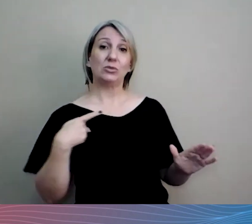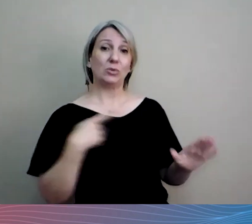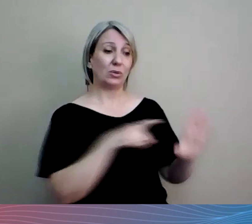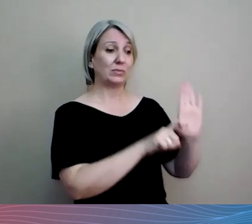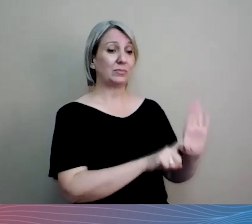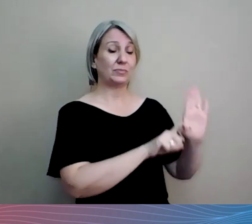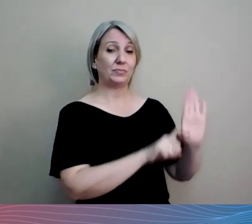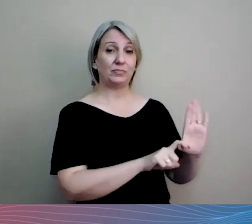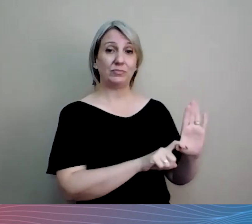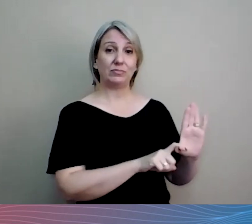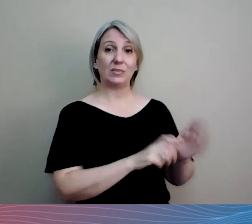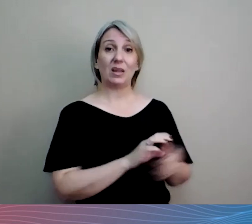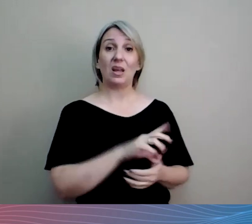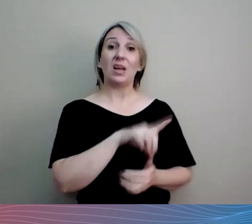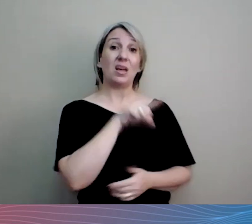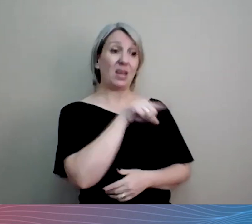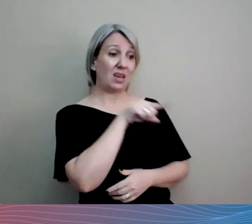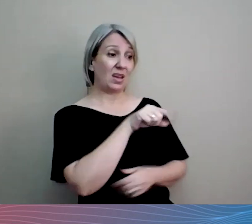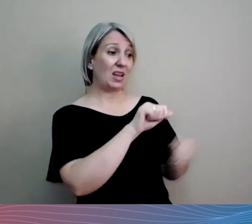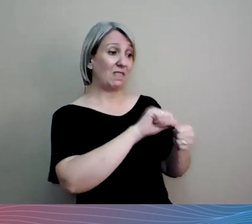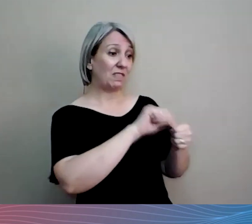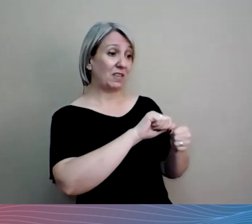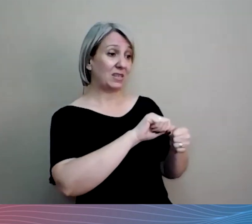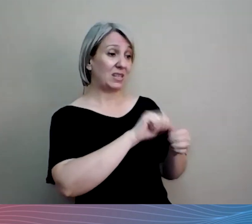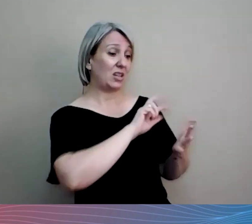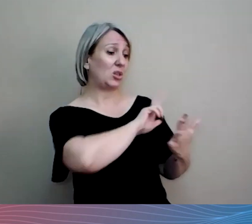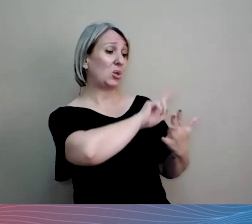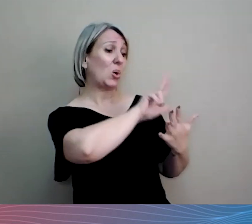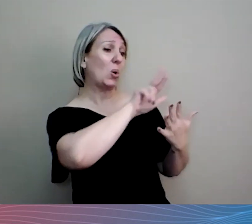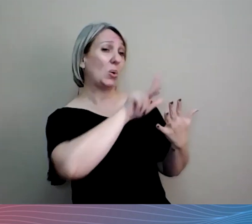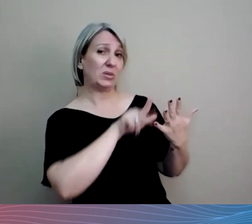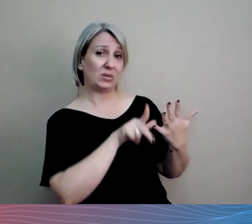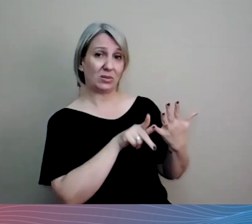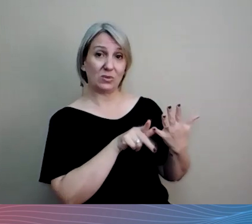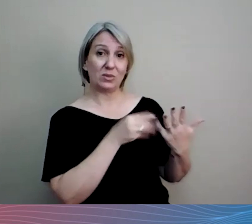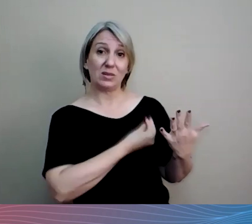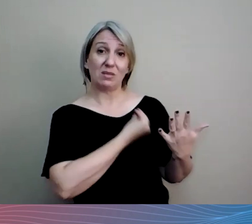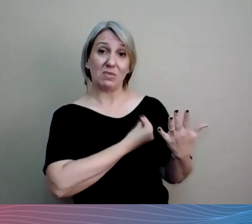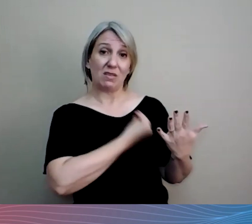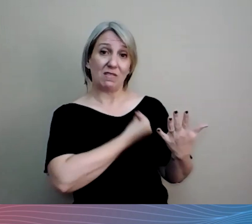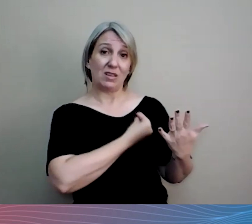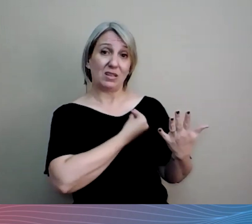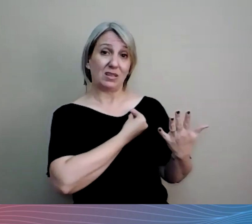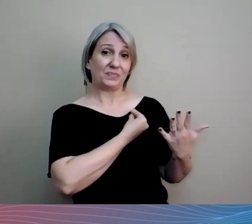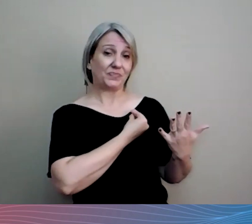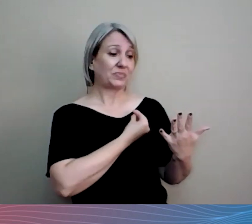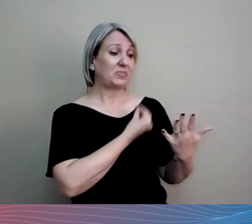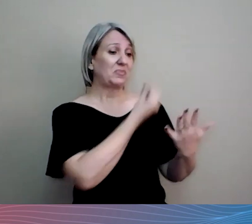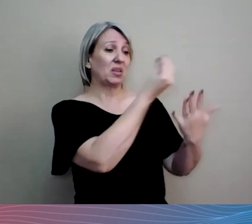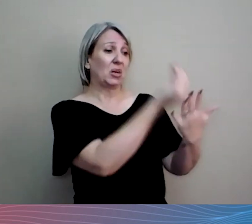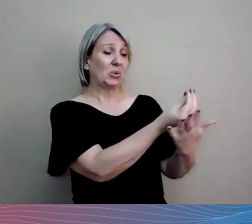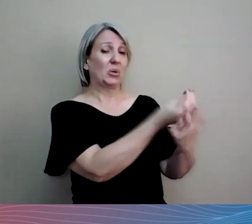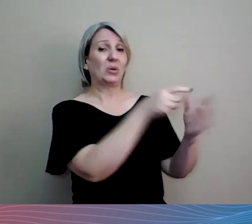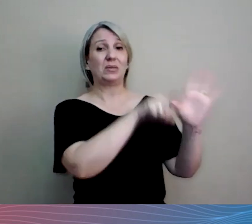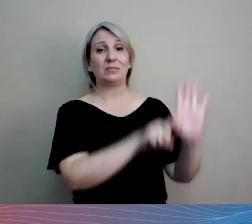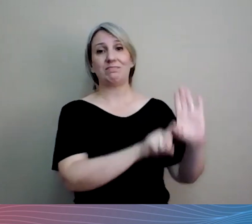Deus. Eu vou continuar vivendo minha vidinha, desculpe-me, às vezes de pecador, de uma vida mundana, né?